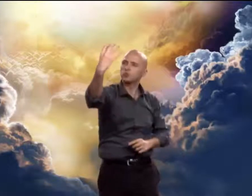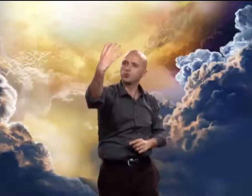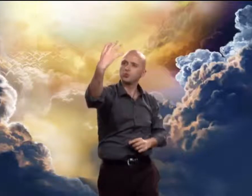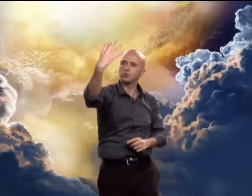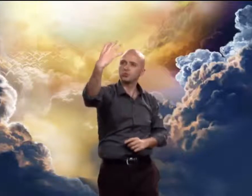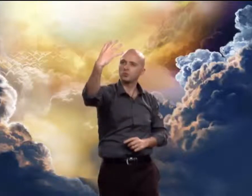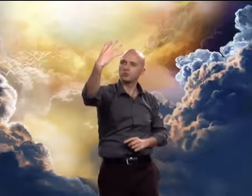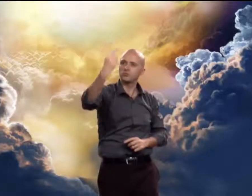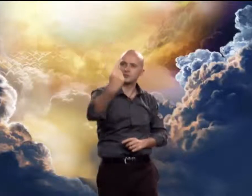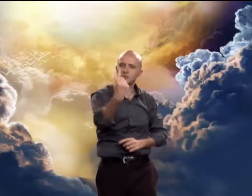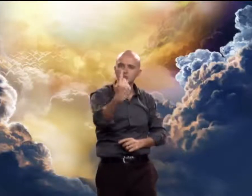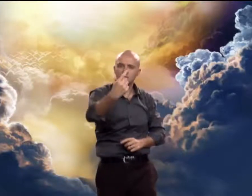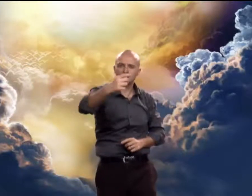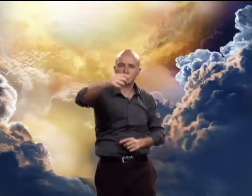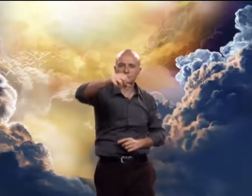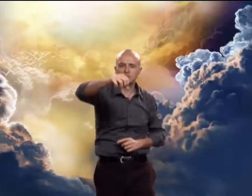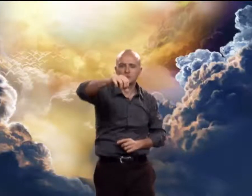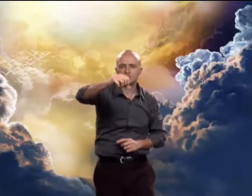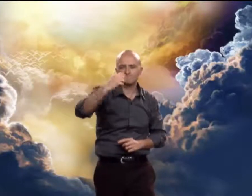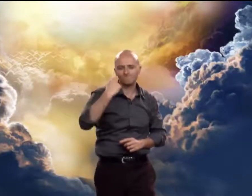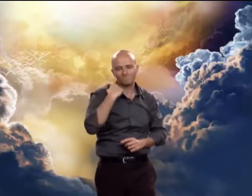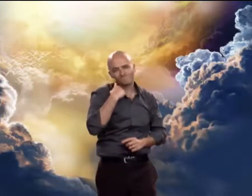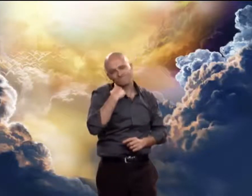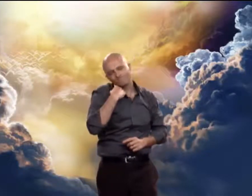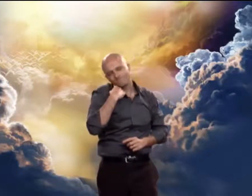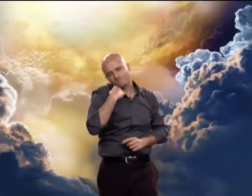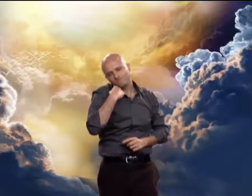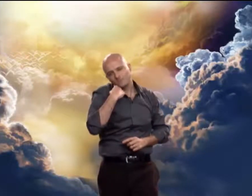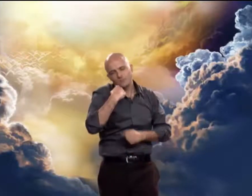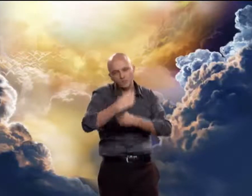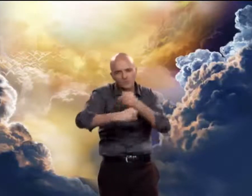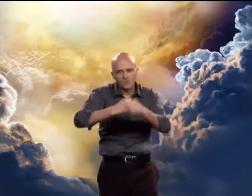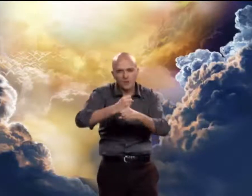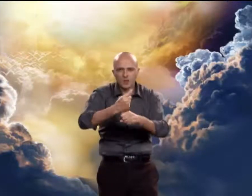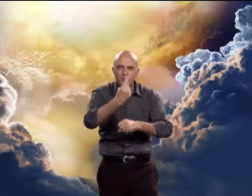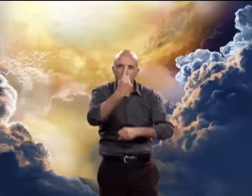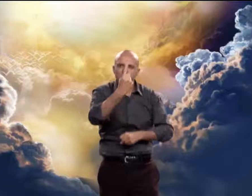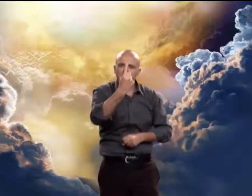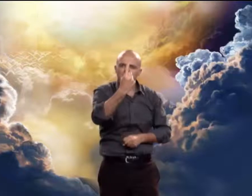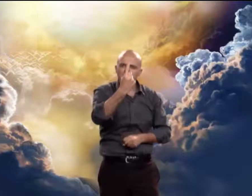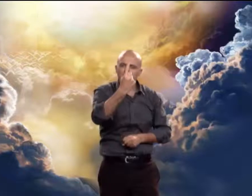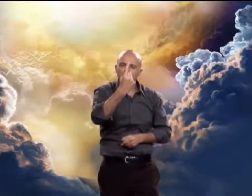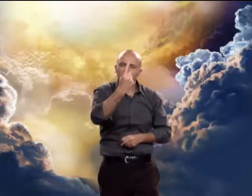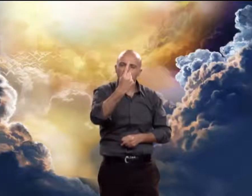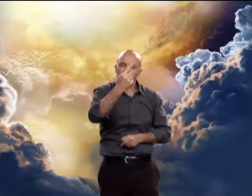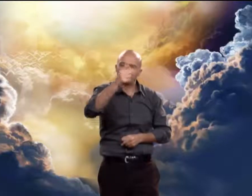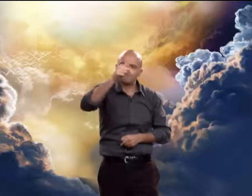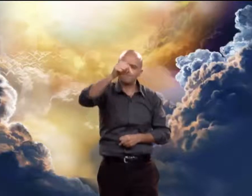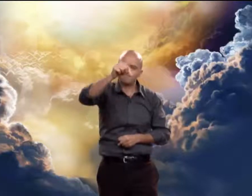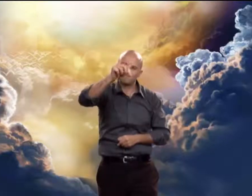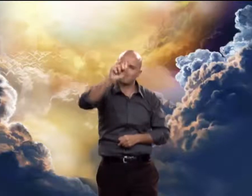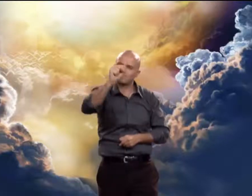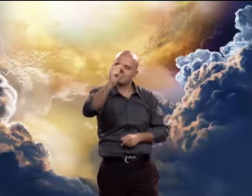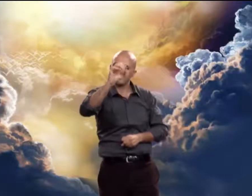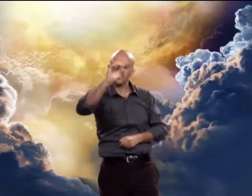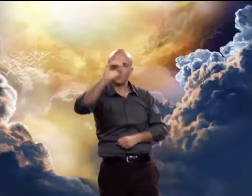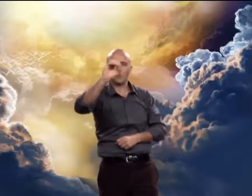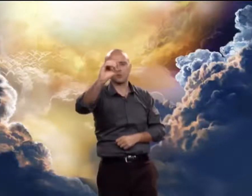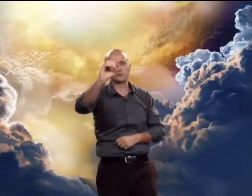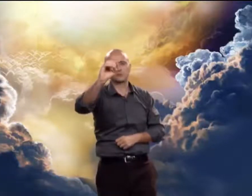ignorada, especialmente nos Estados Unidos. O incontrolável desejo de adquirir dinheiro, a ansiosa busca de